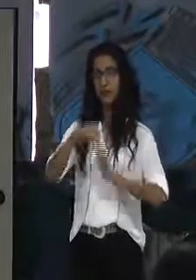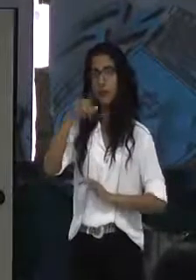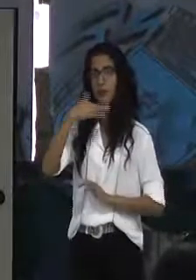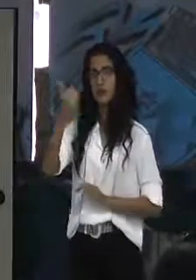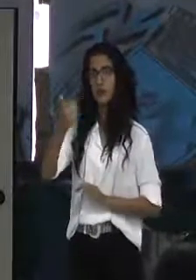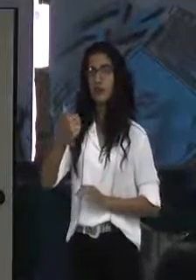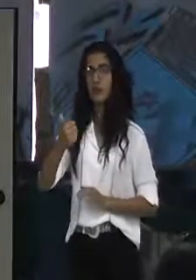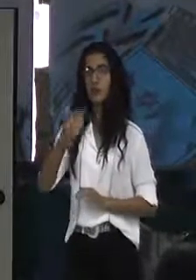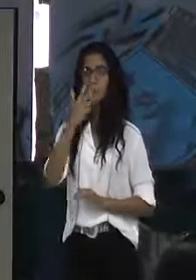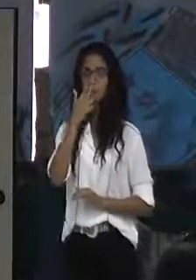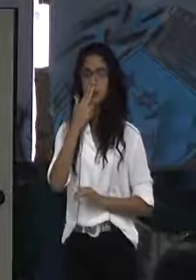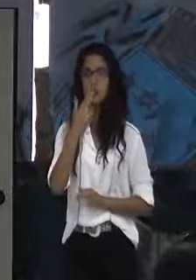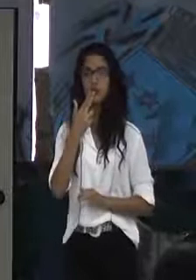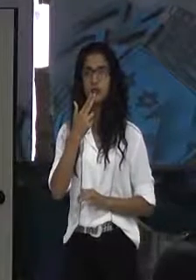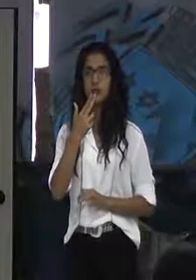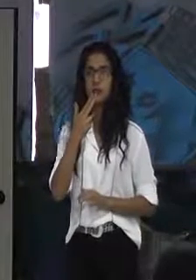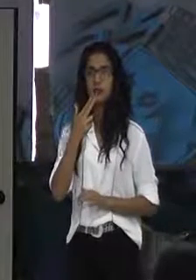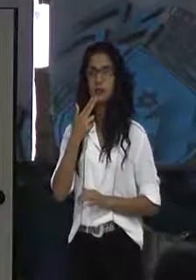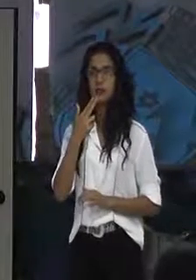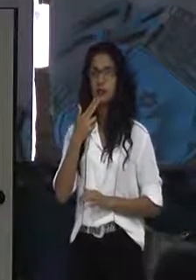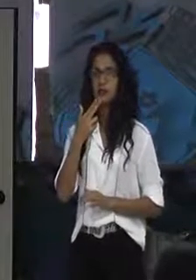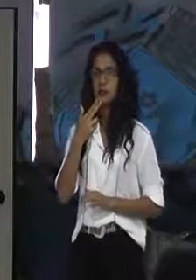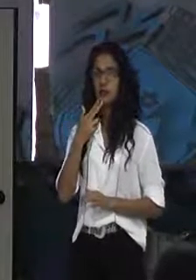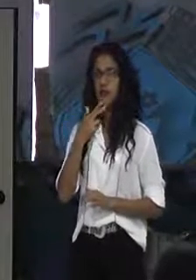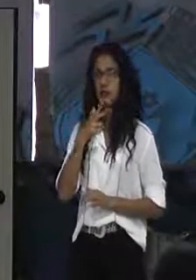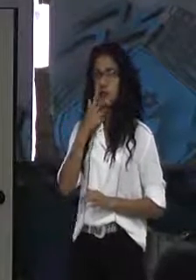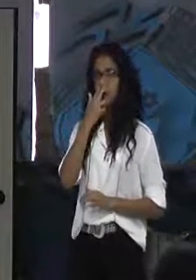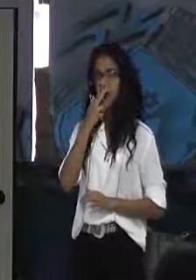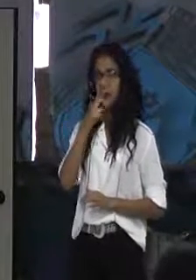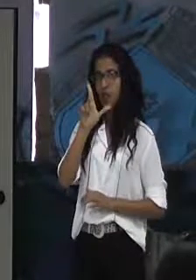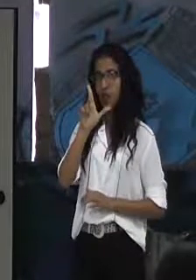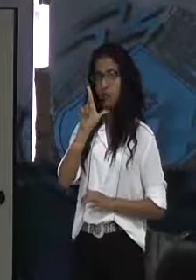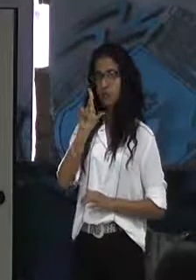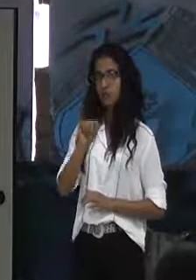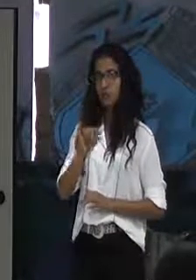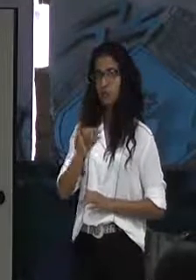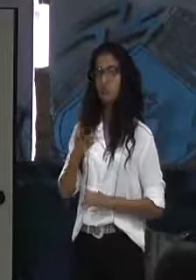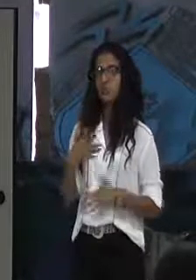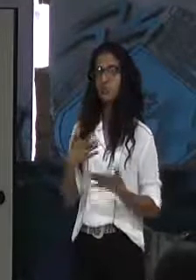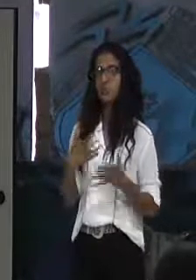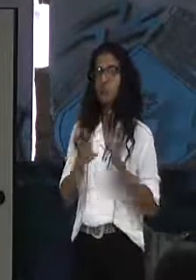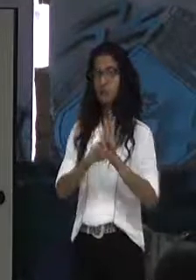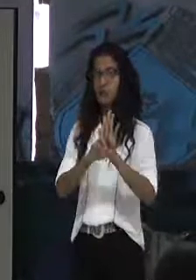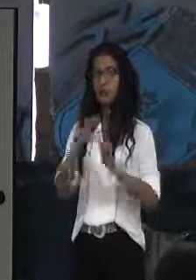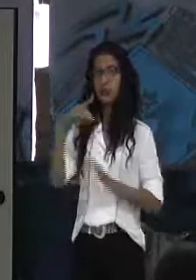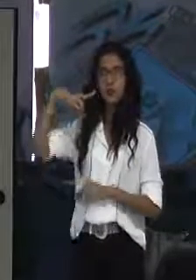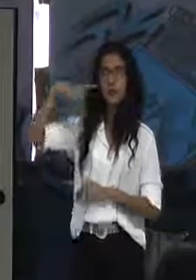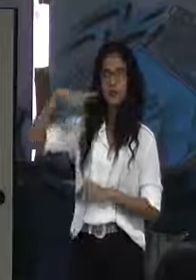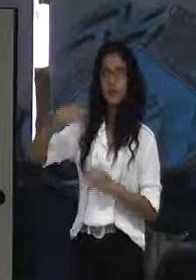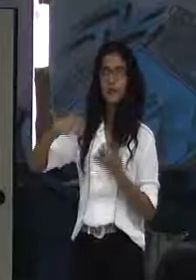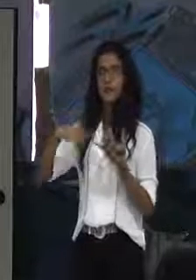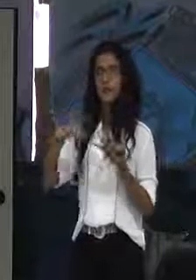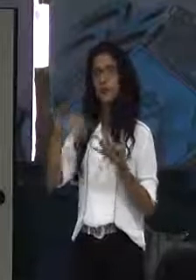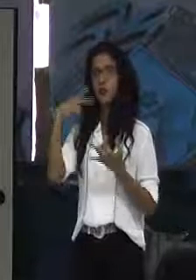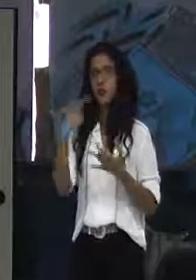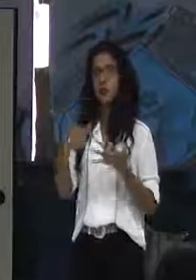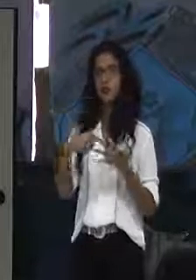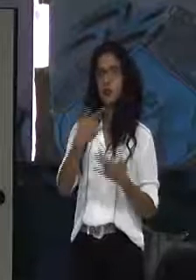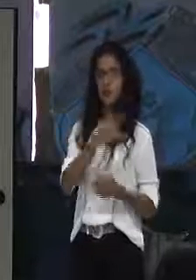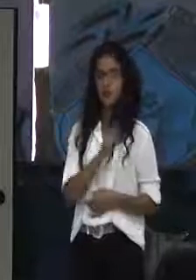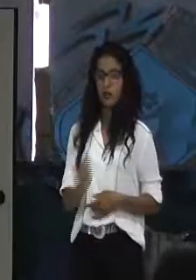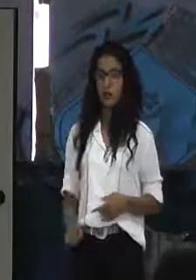dá a impressão de que há um certo esgotamento dela. Só ser representado por deputados, por vereadores, por governadores,